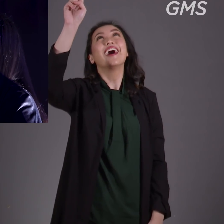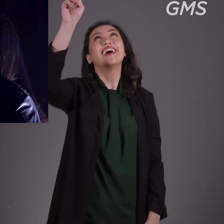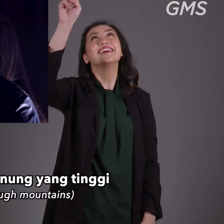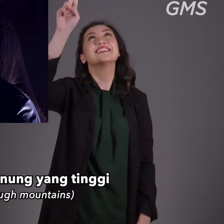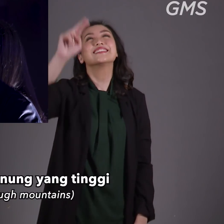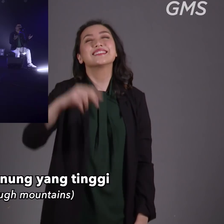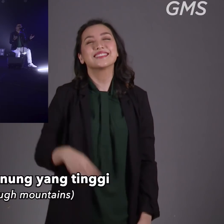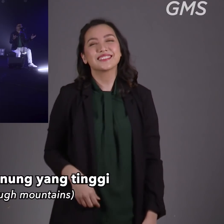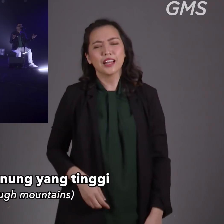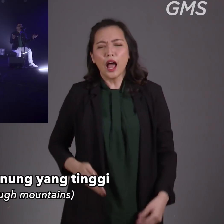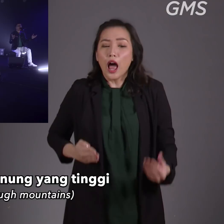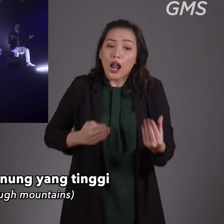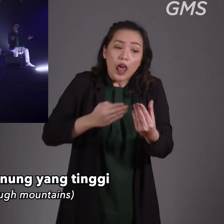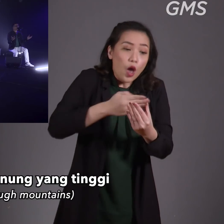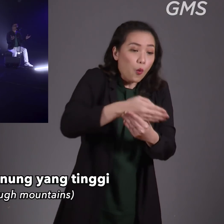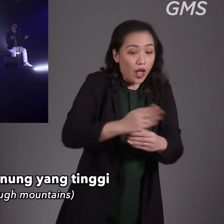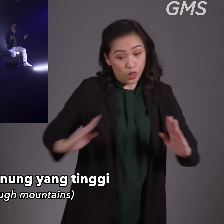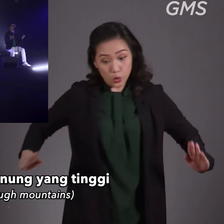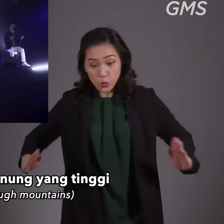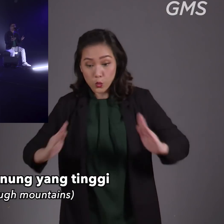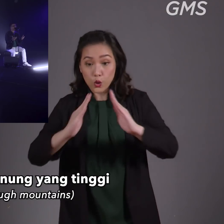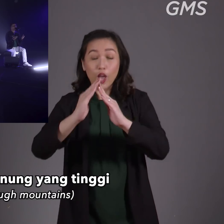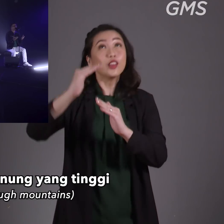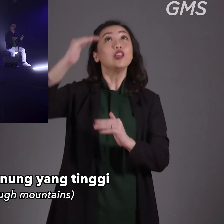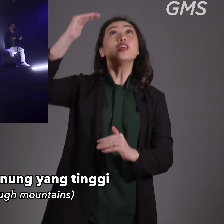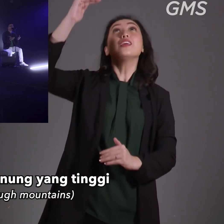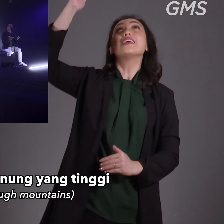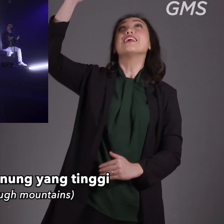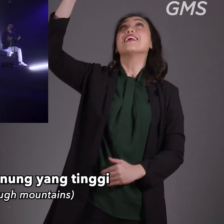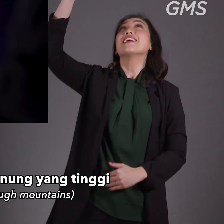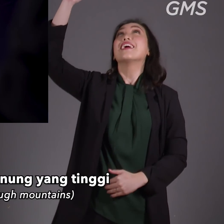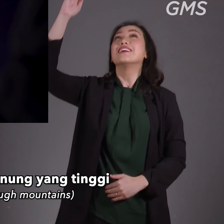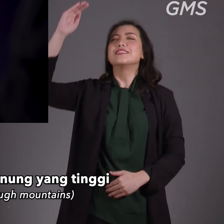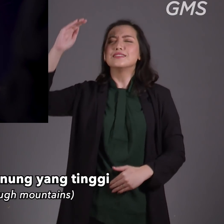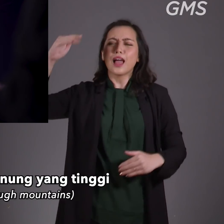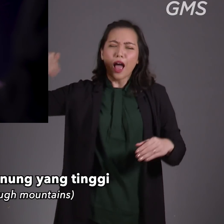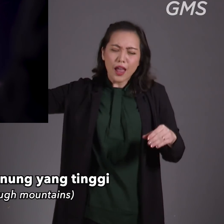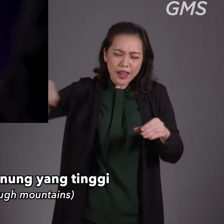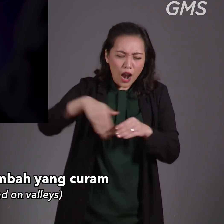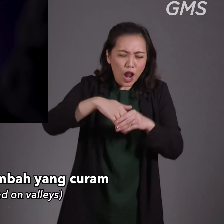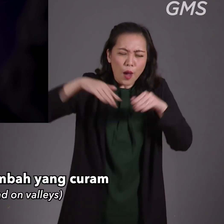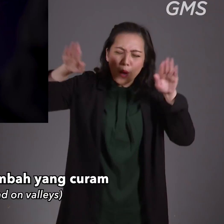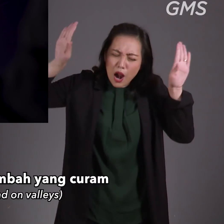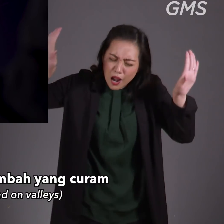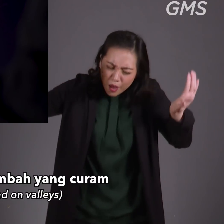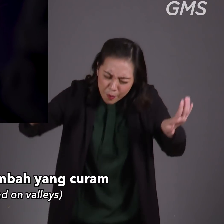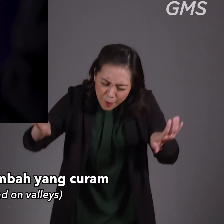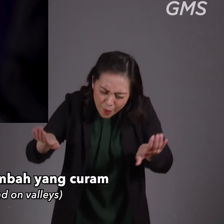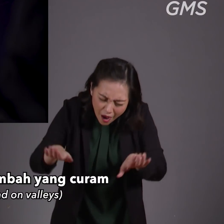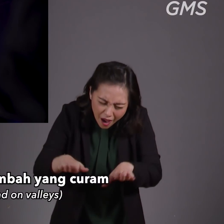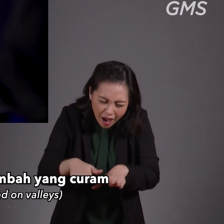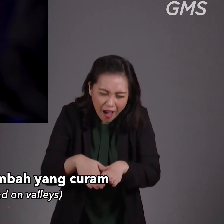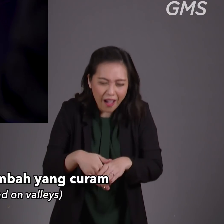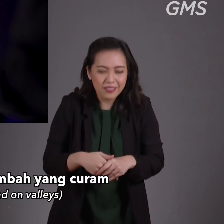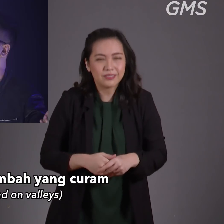Tuhan. Lewat gunung yang tinggi, dalam lembah